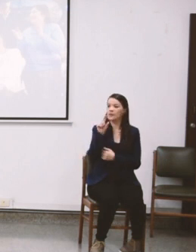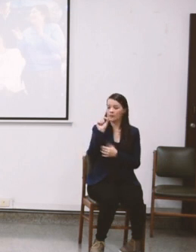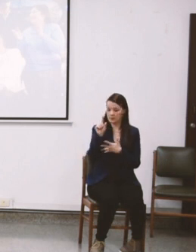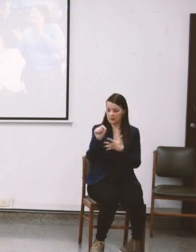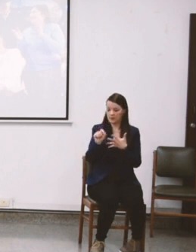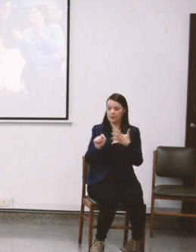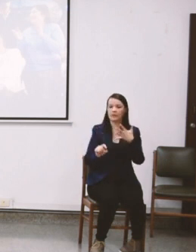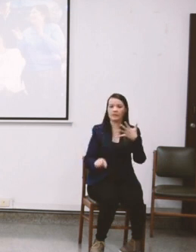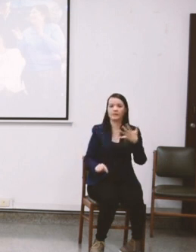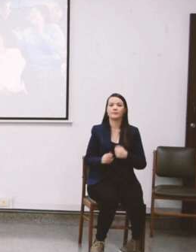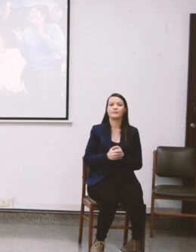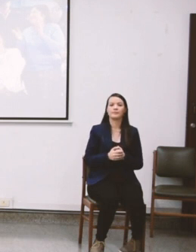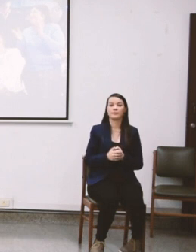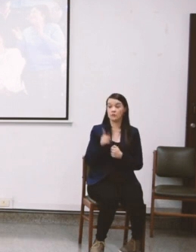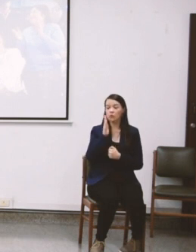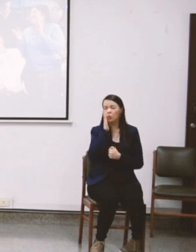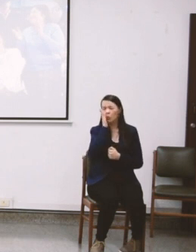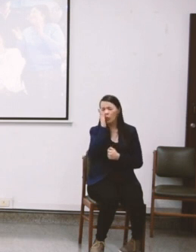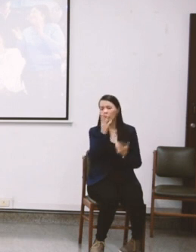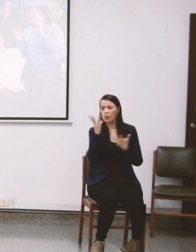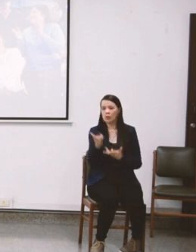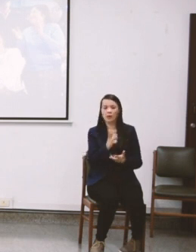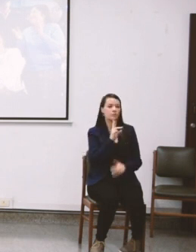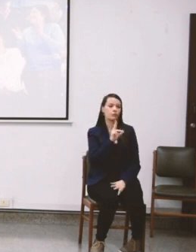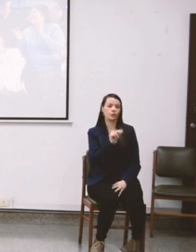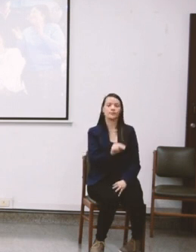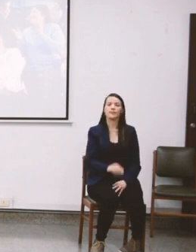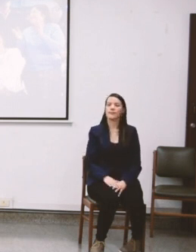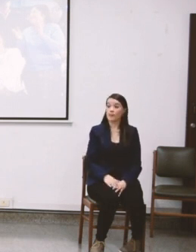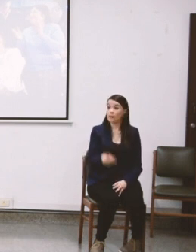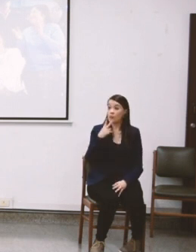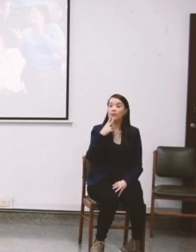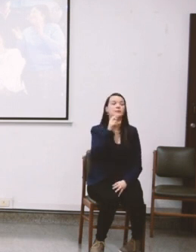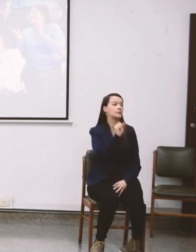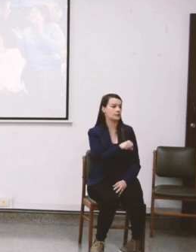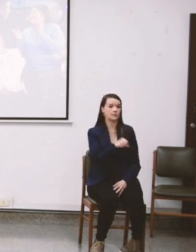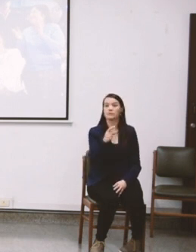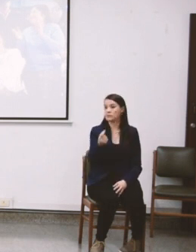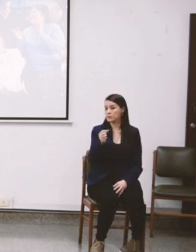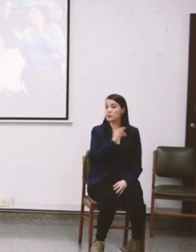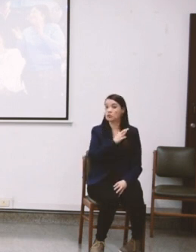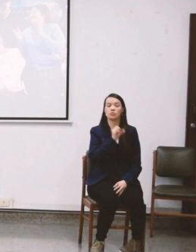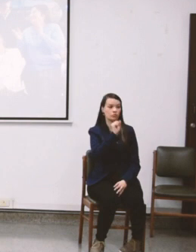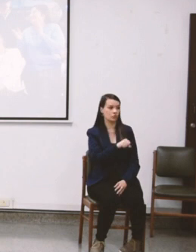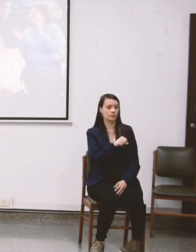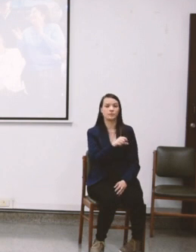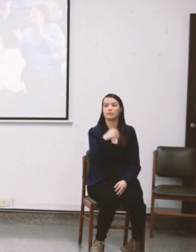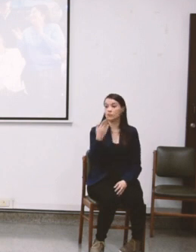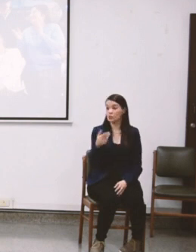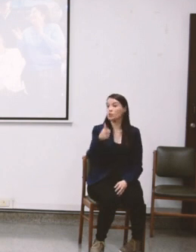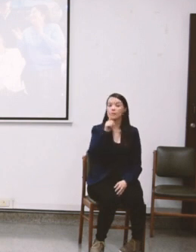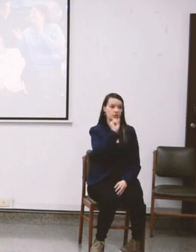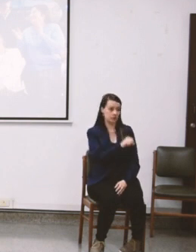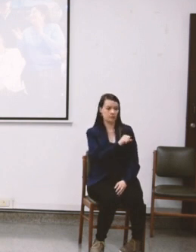como de ¿duerme 8 horas? No, no duermo. ¿Fuma? Sí fumo. ¿Droga? Sí, sí me drogo.